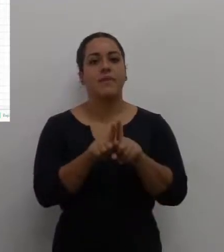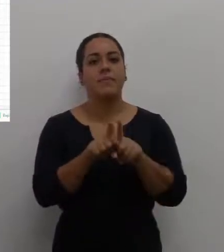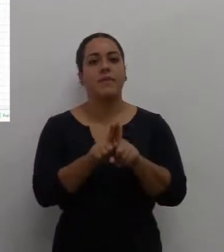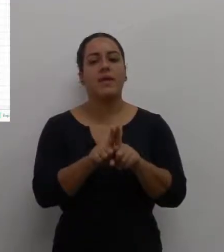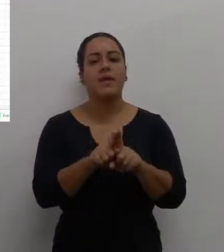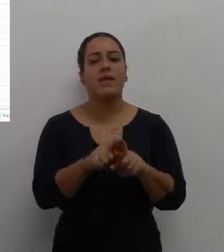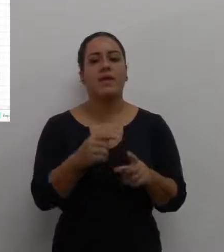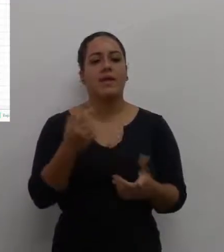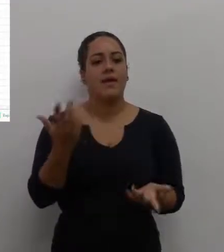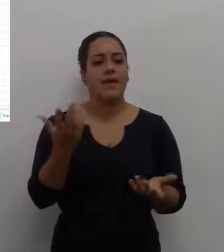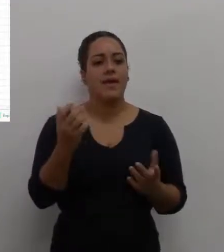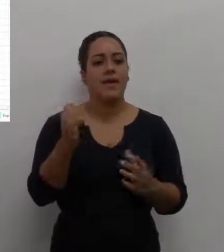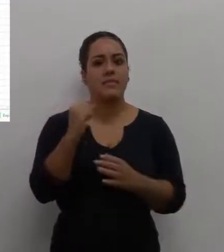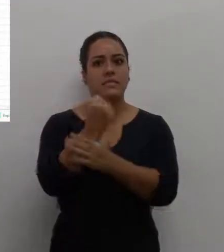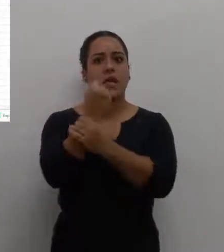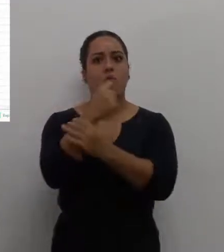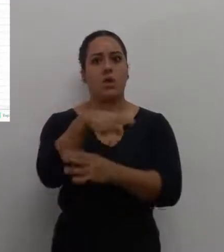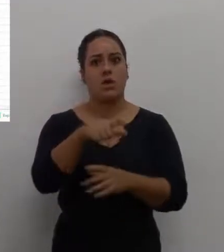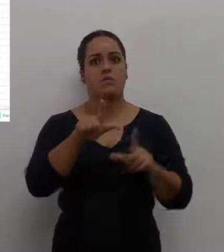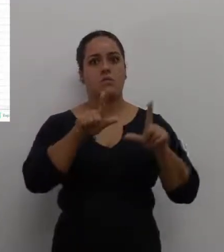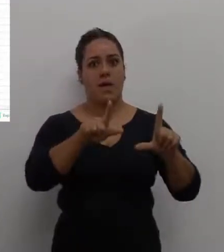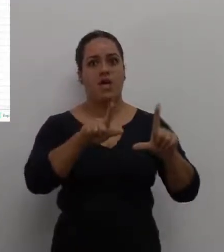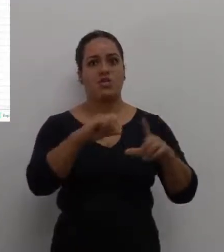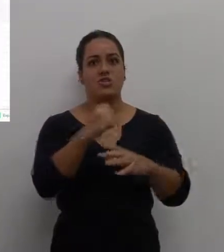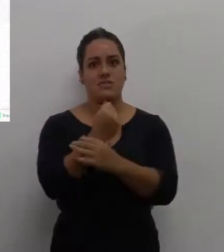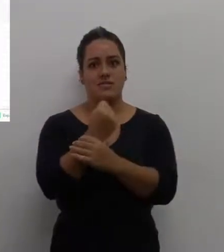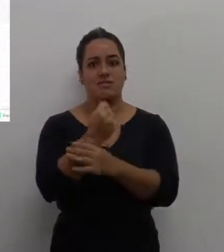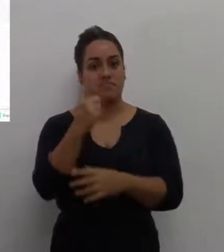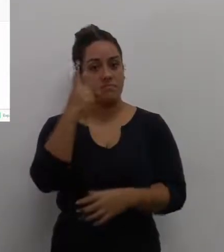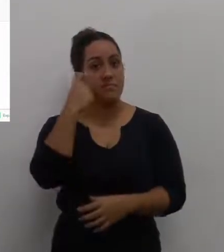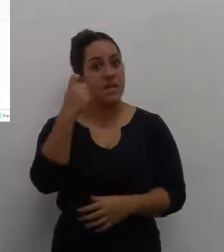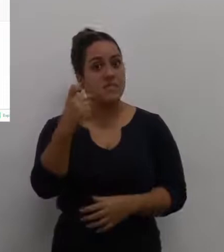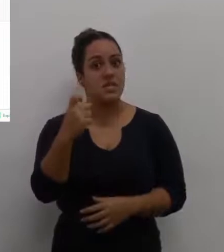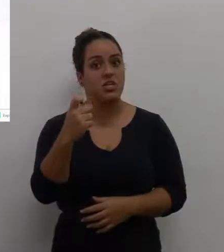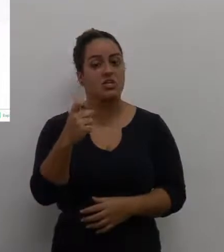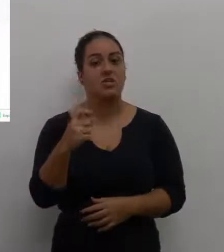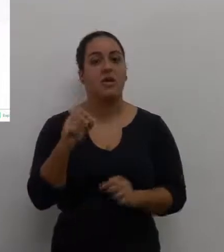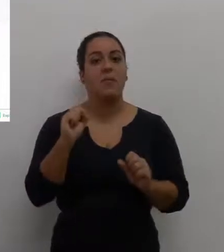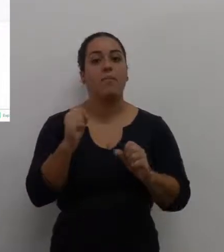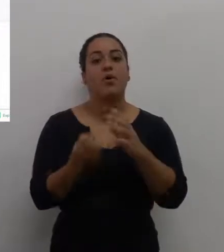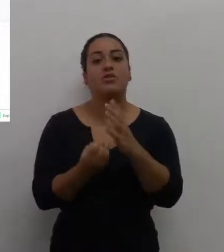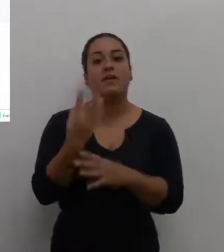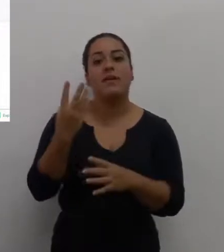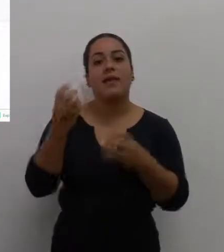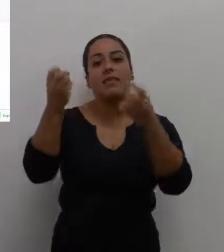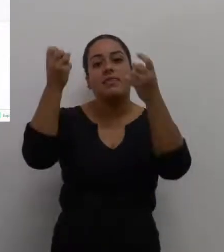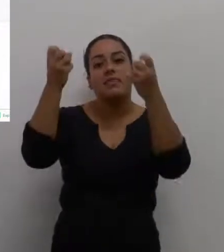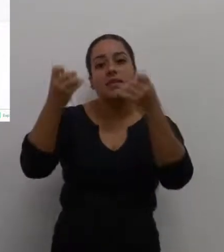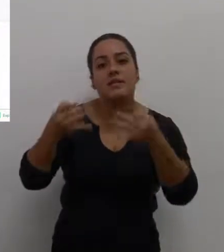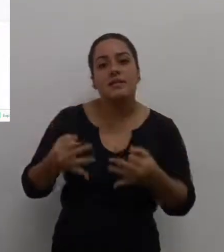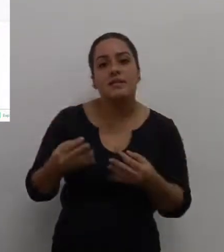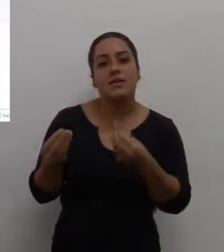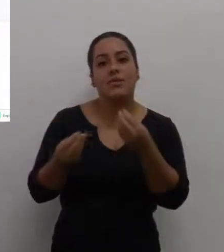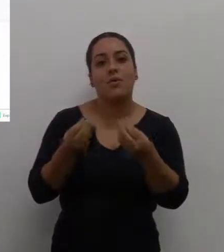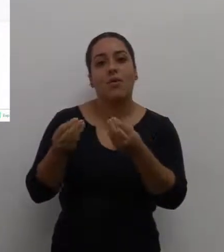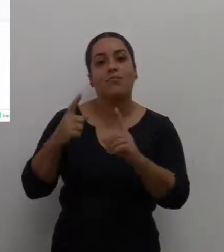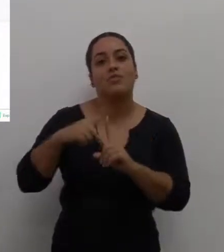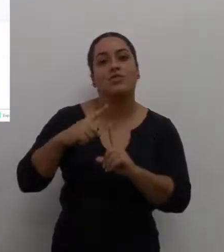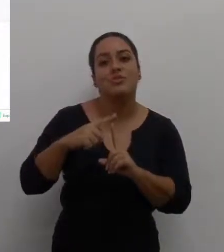Temos também proteger página, bastante interessante. Se eu clicar aqui, ó, eu posso criar uma descrição